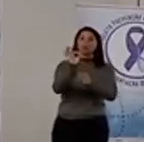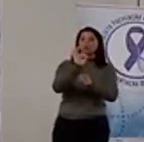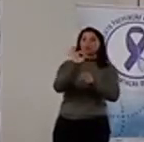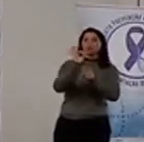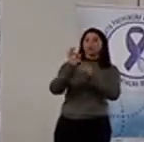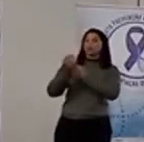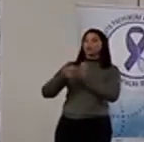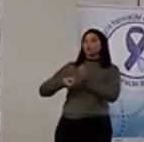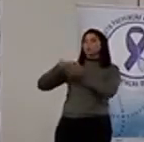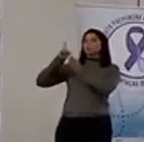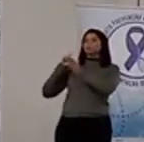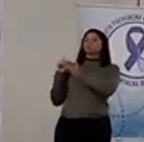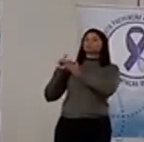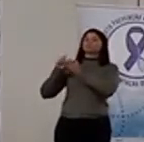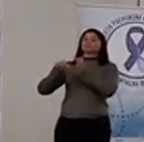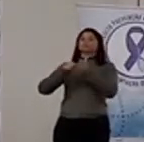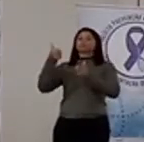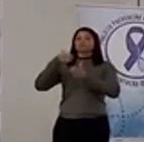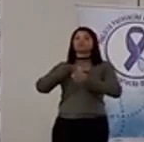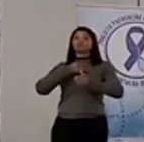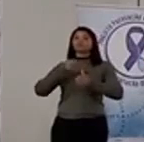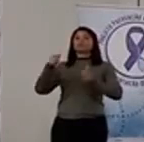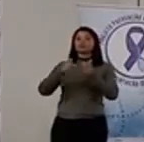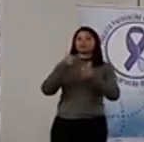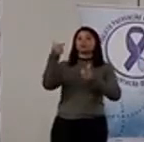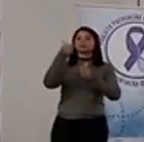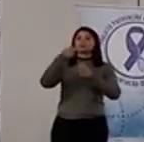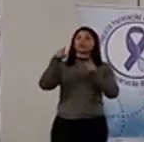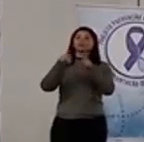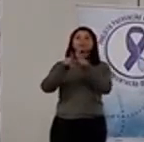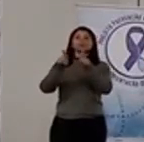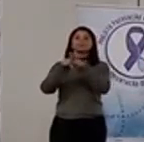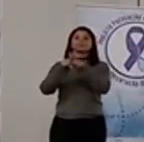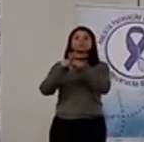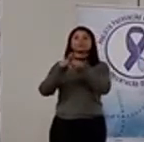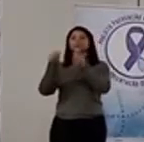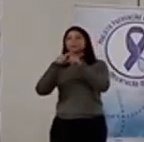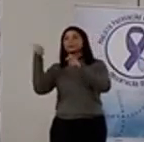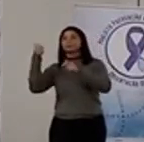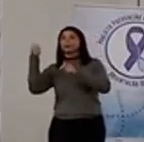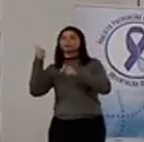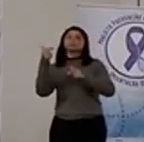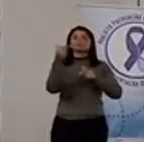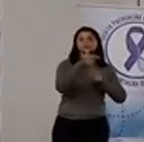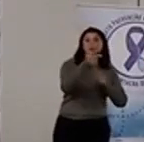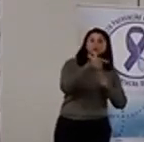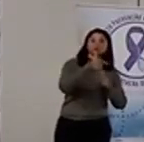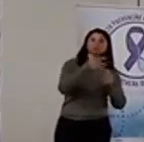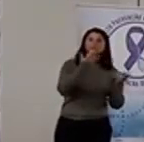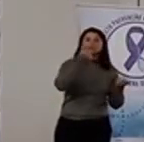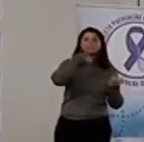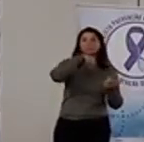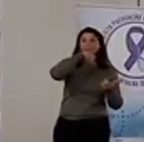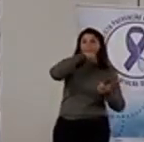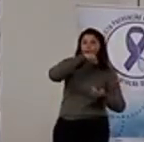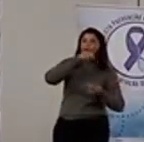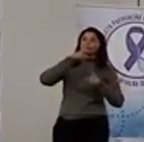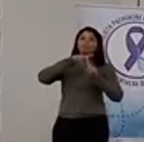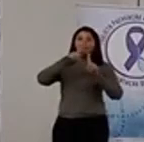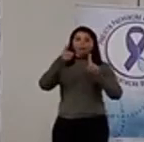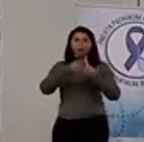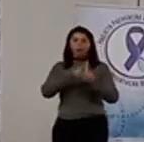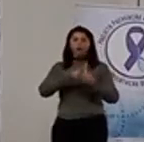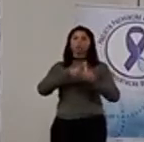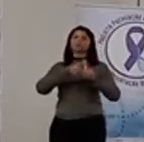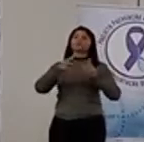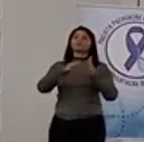também, e aí quando finalmente consegue o diagnóstico do primeiro, e acaba do segundo, essa mãe está o quê? Grávida. E o terceiro tem a